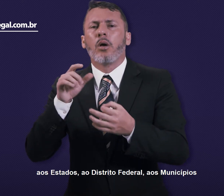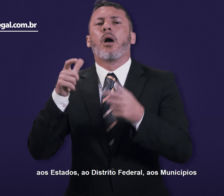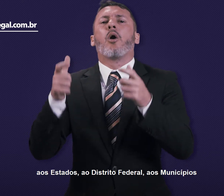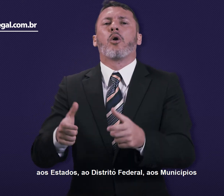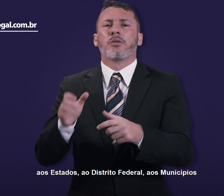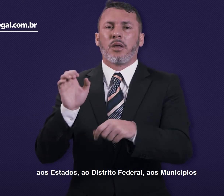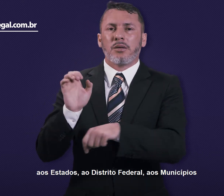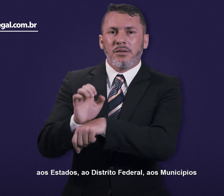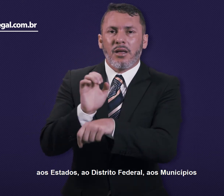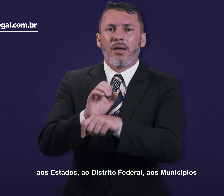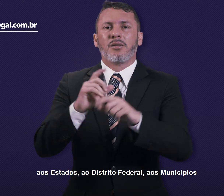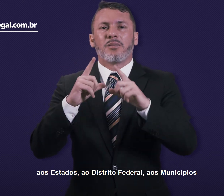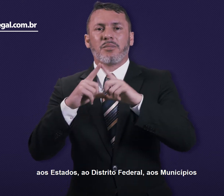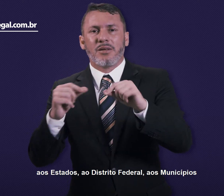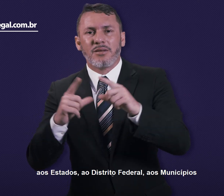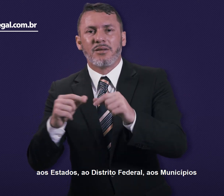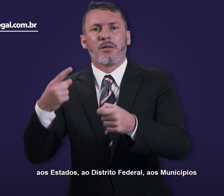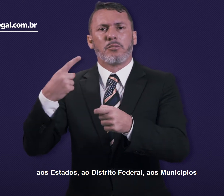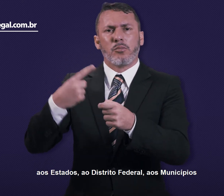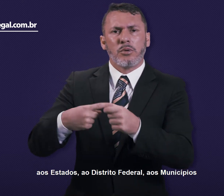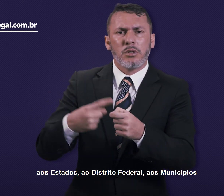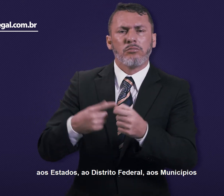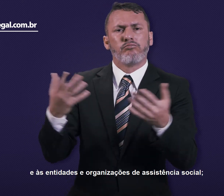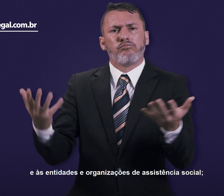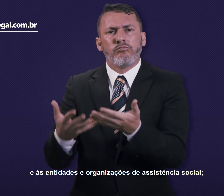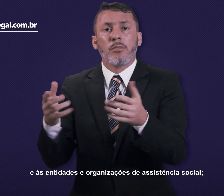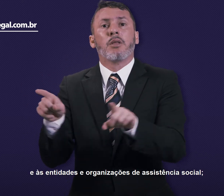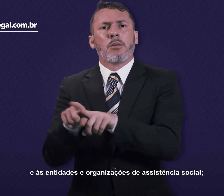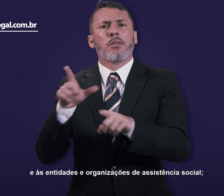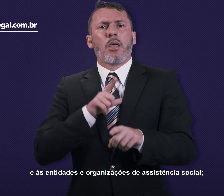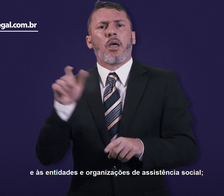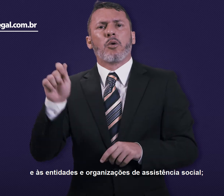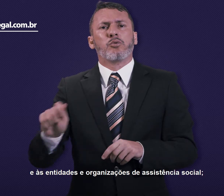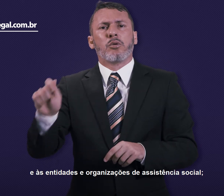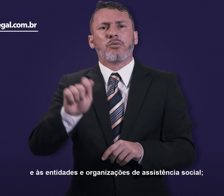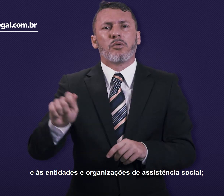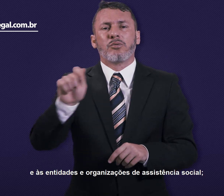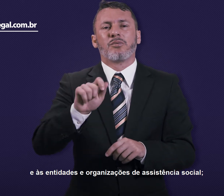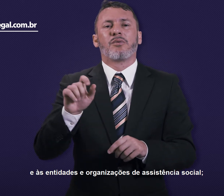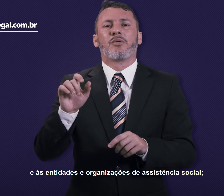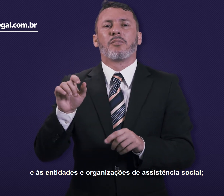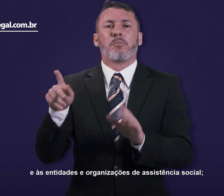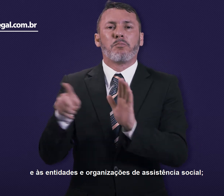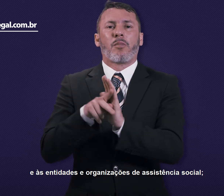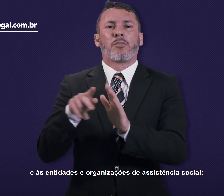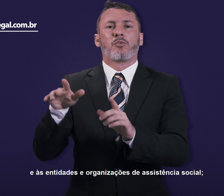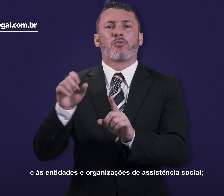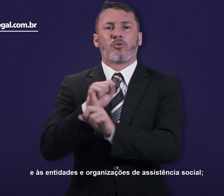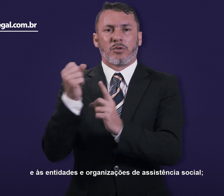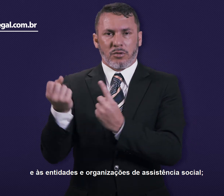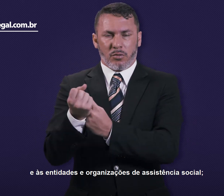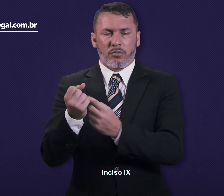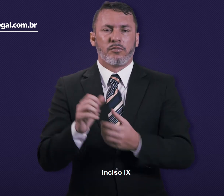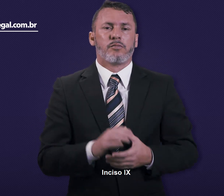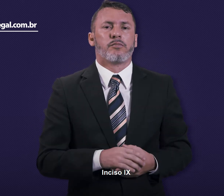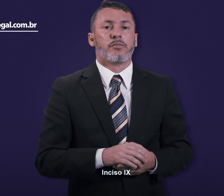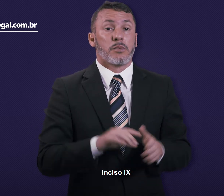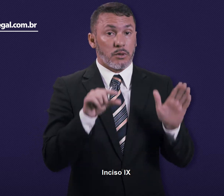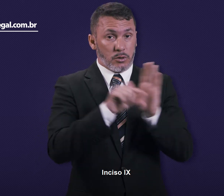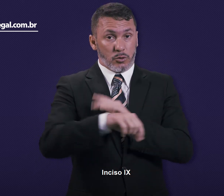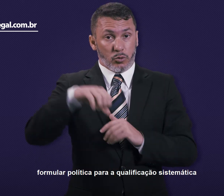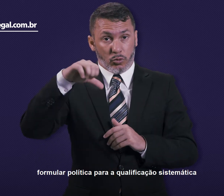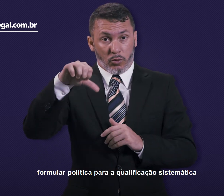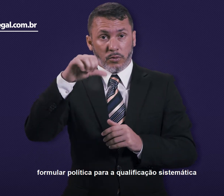aos estados, ao Distrito Federal, aos municípios e às entidades e organizações de assistência social.